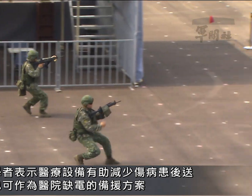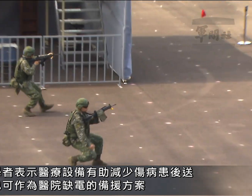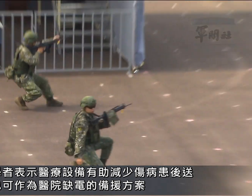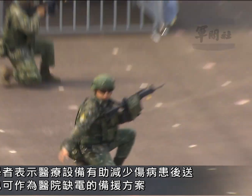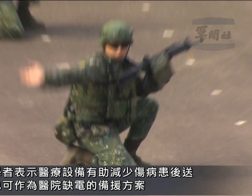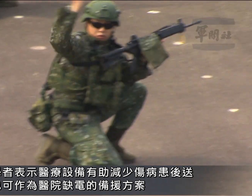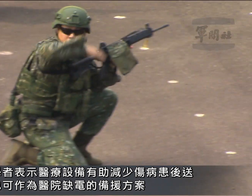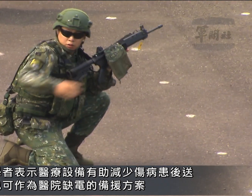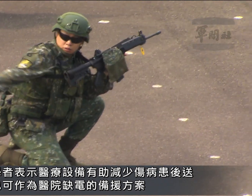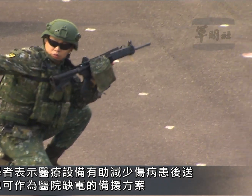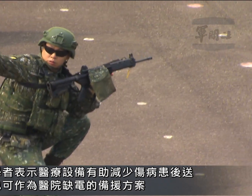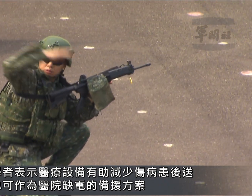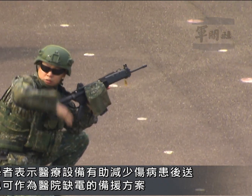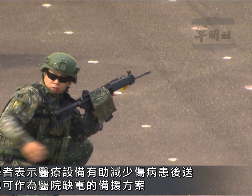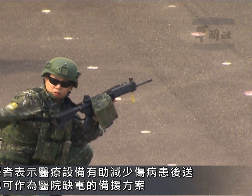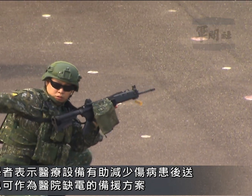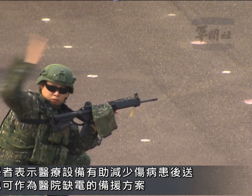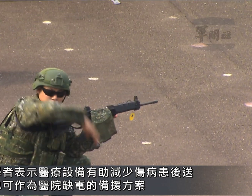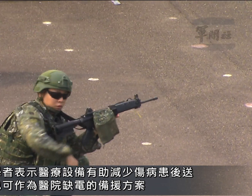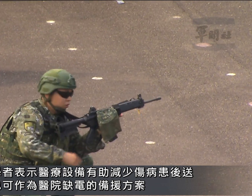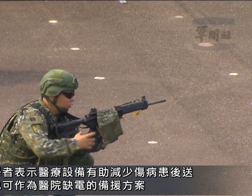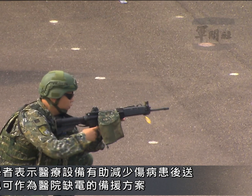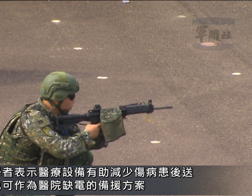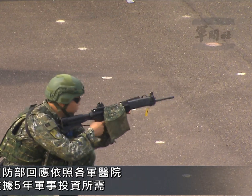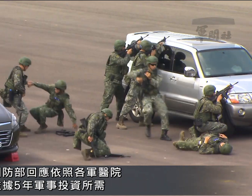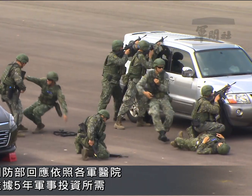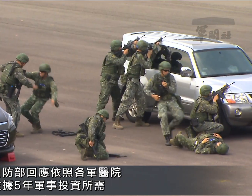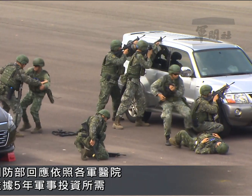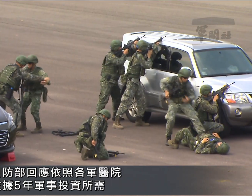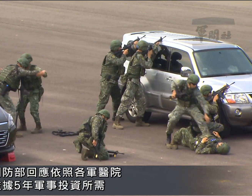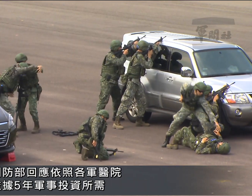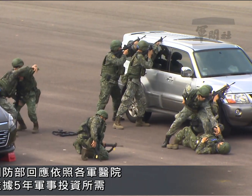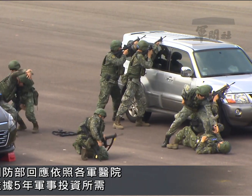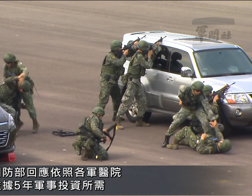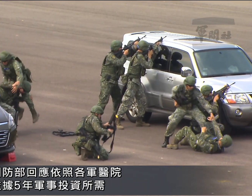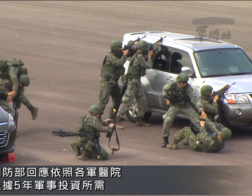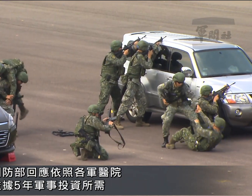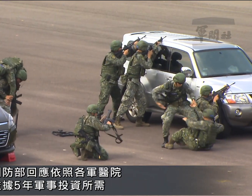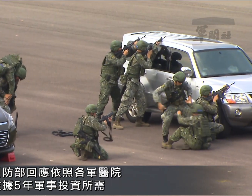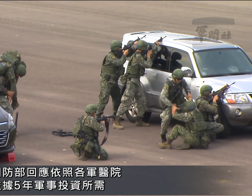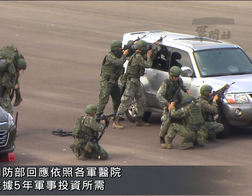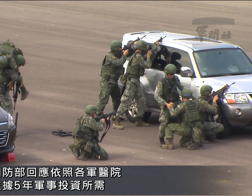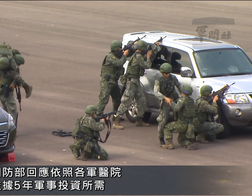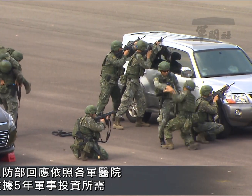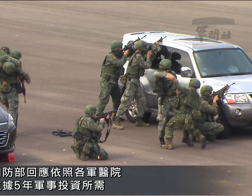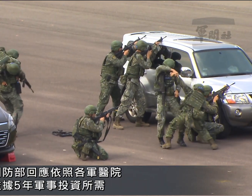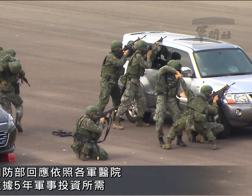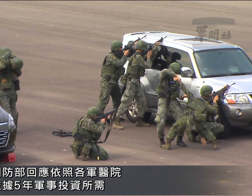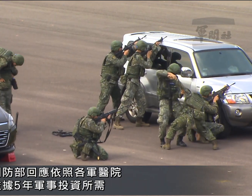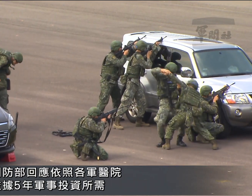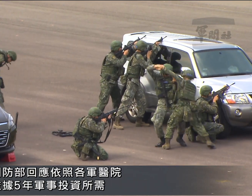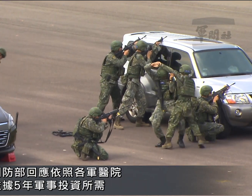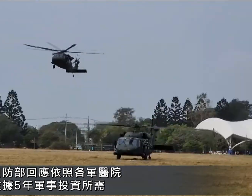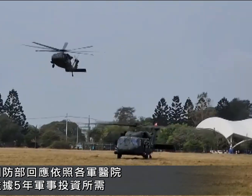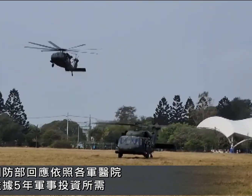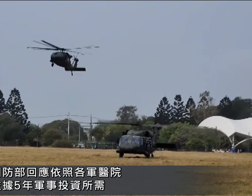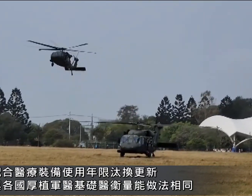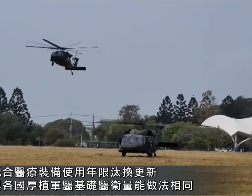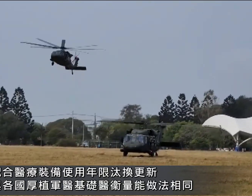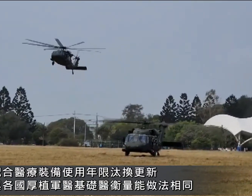可作为医院缺电的备援方案。国防部回应，依照各军医院依据5年军事投资所需，配合医疗装备使用年限